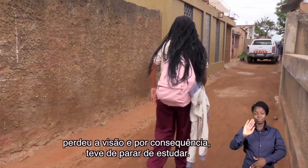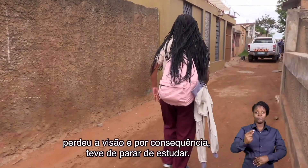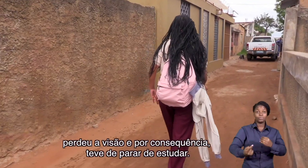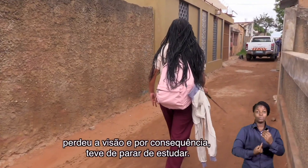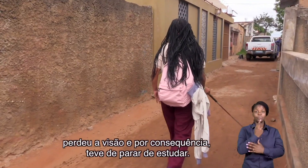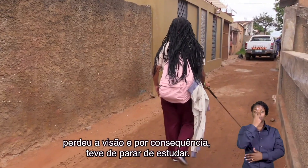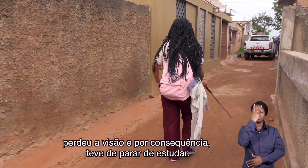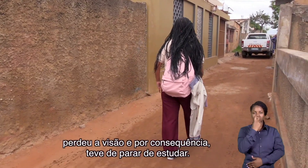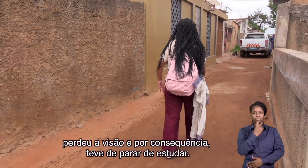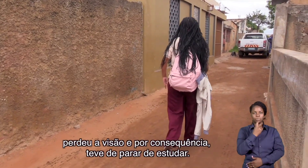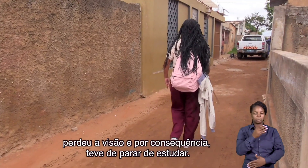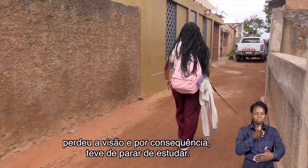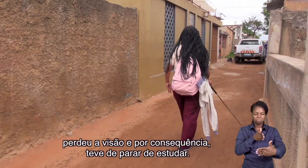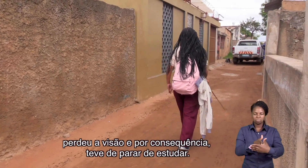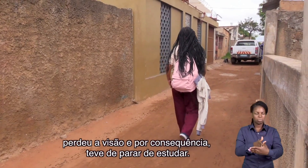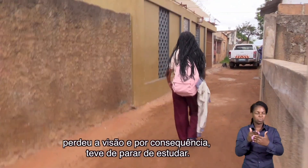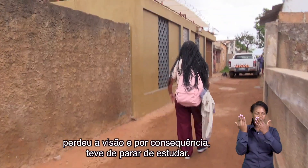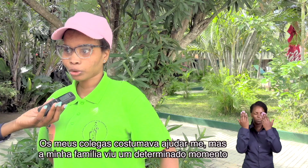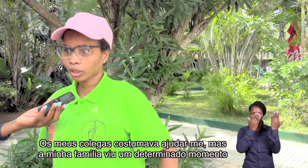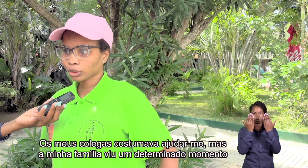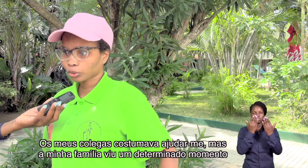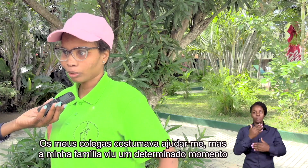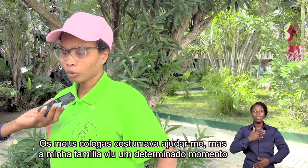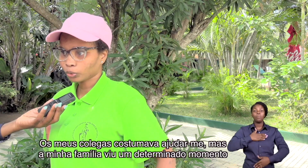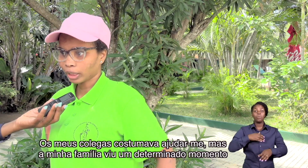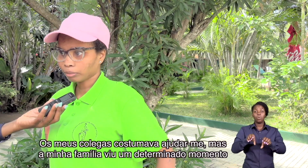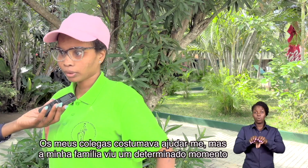visão, por consequência teve que parar de estudar. Os meus colegas costumavam ajudar-me,